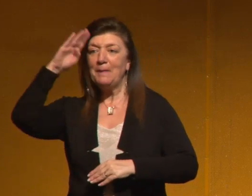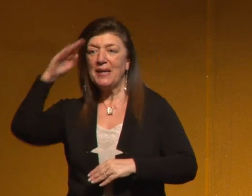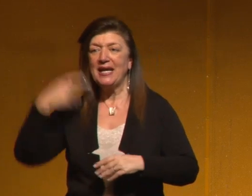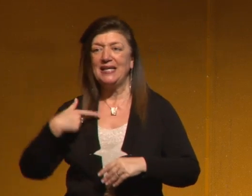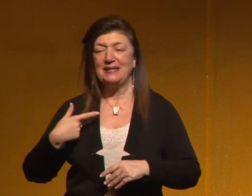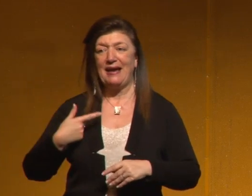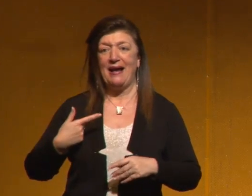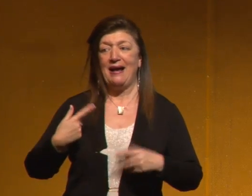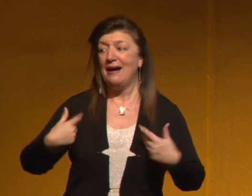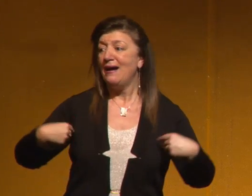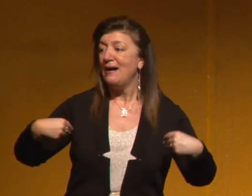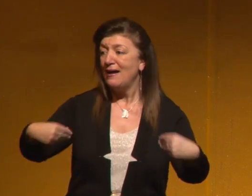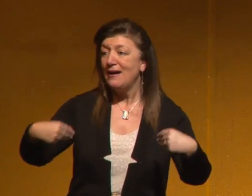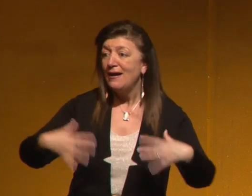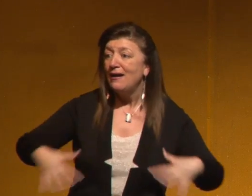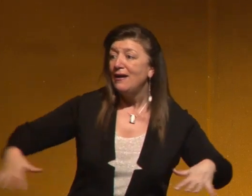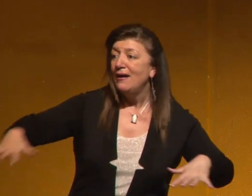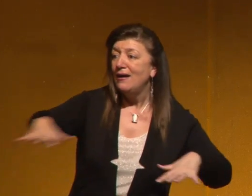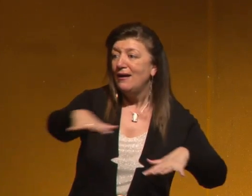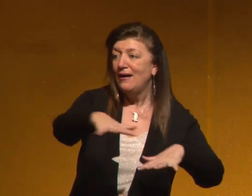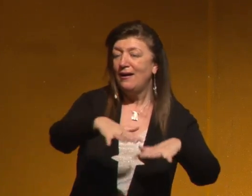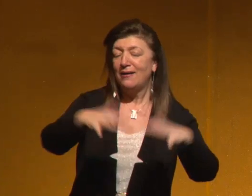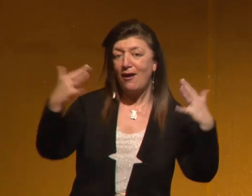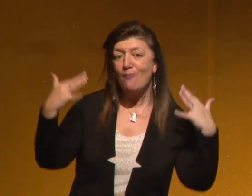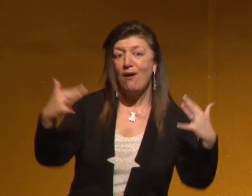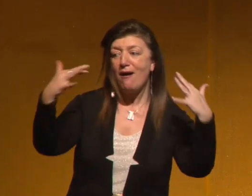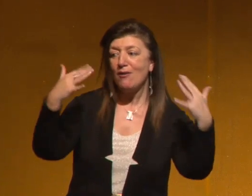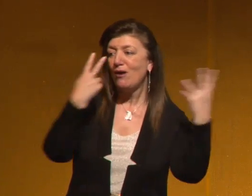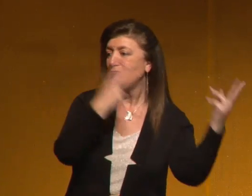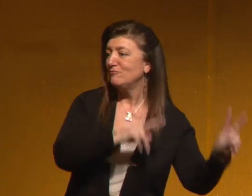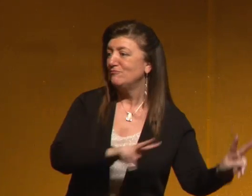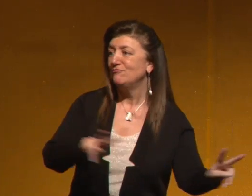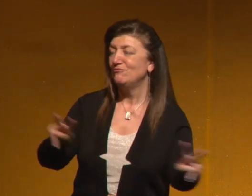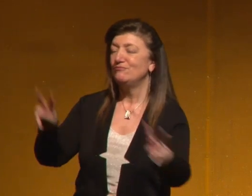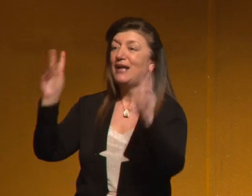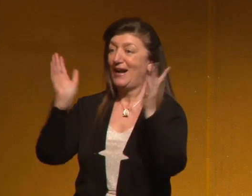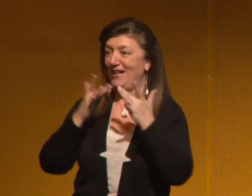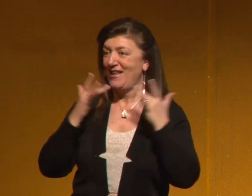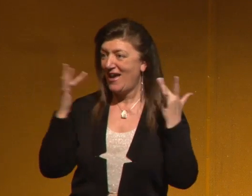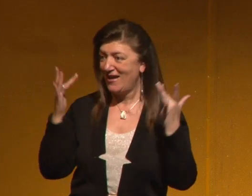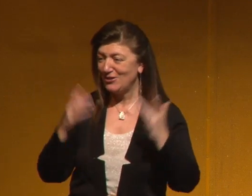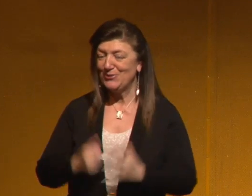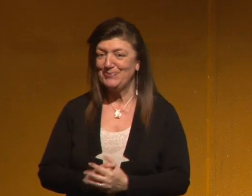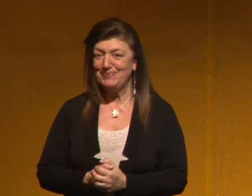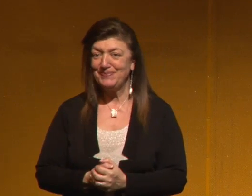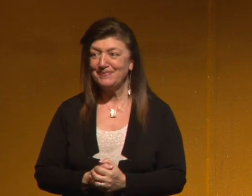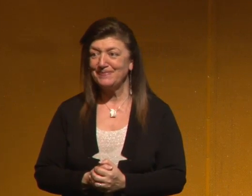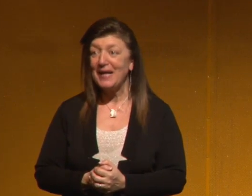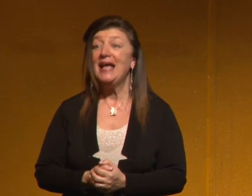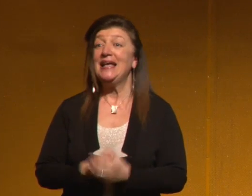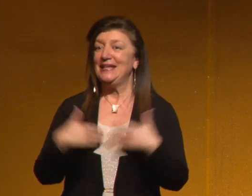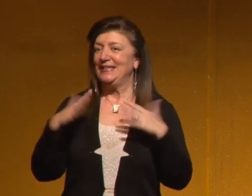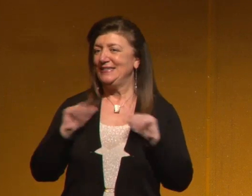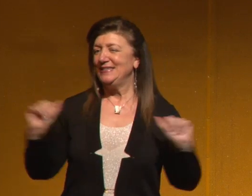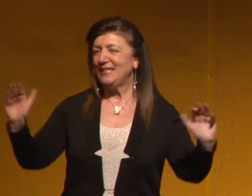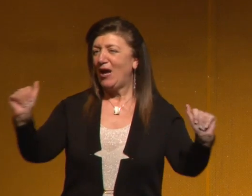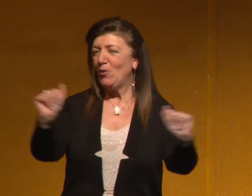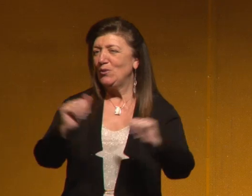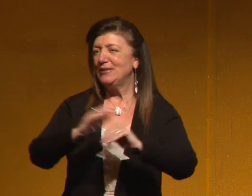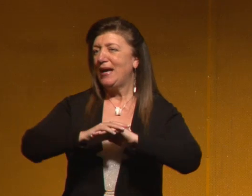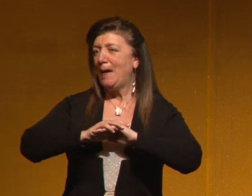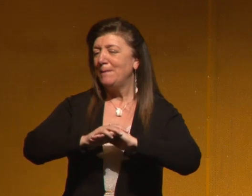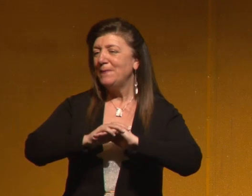ovviamente rappresentate e ne sono lieto un saluto amichevole particolare